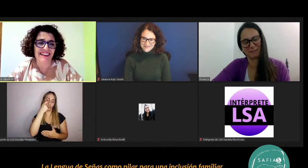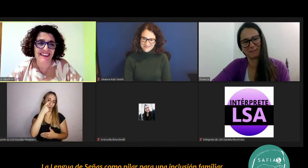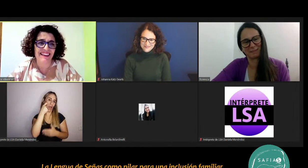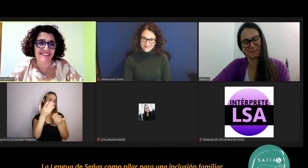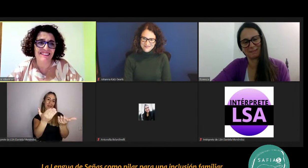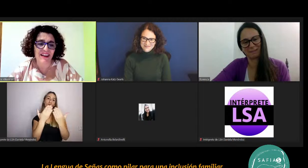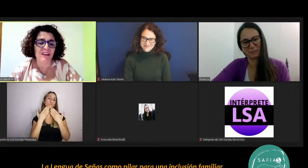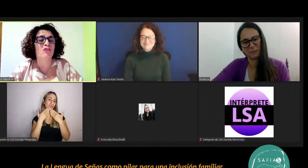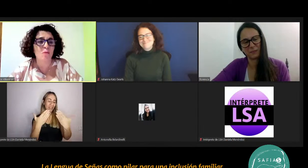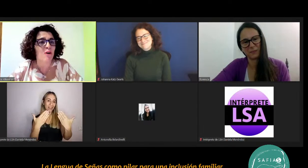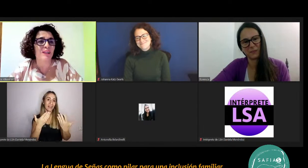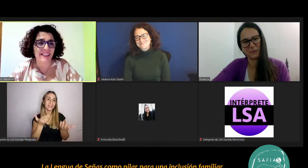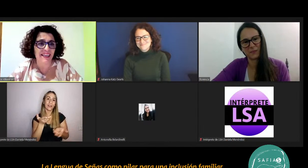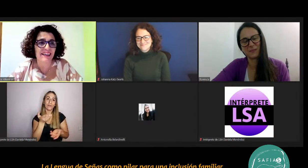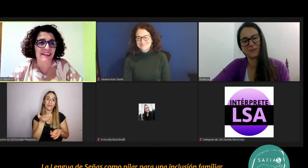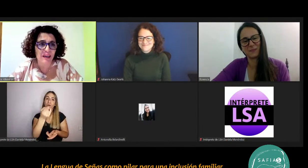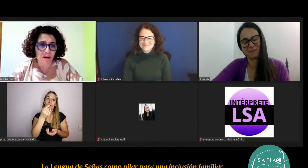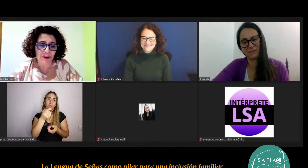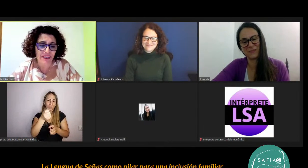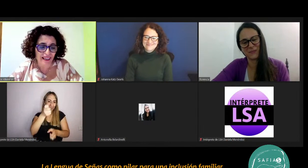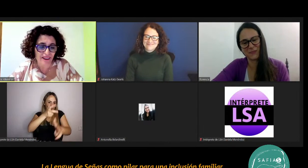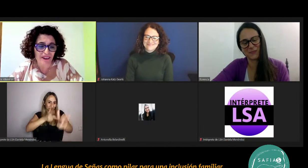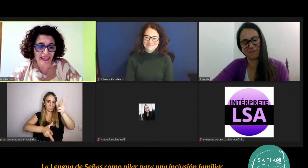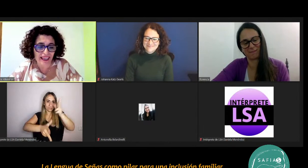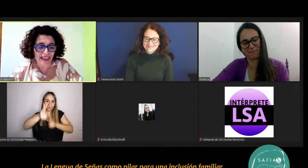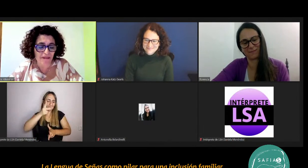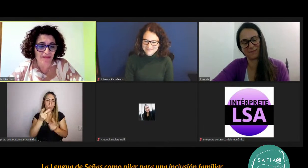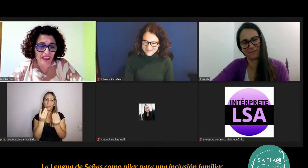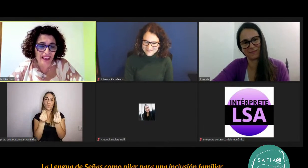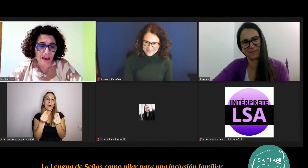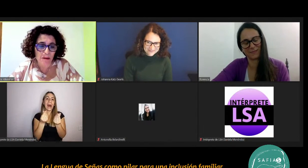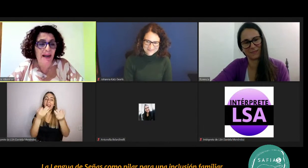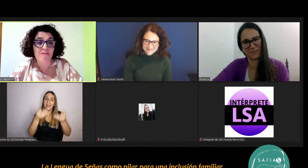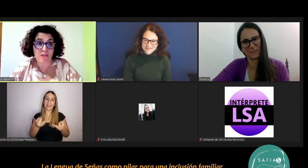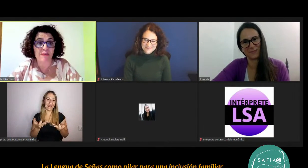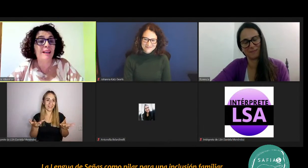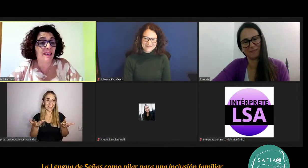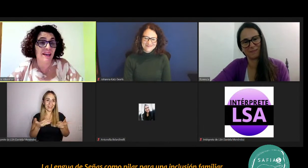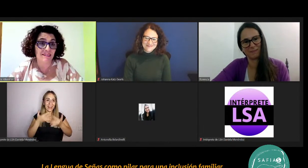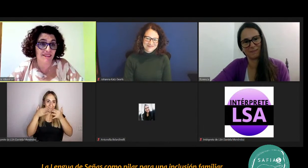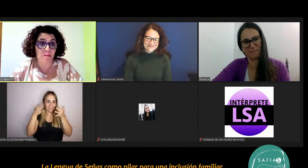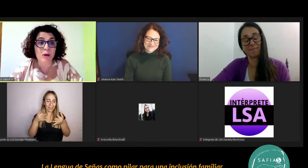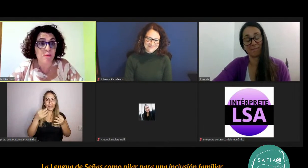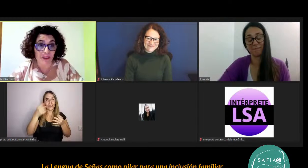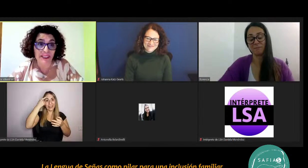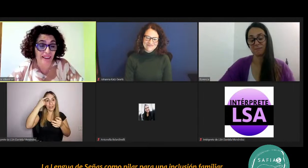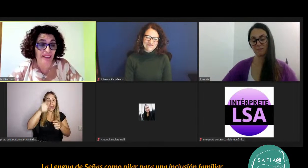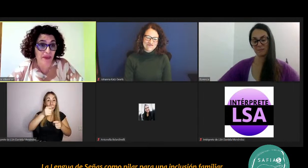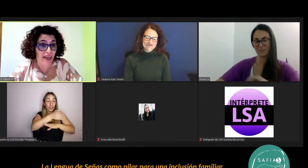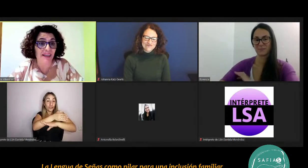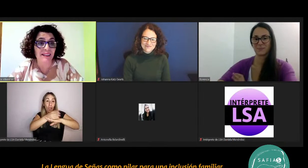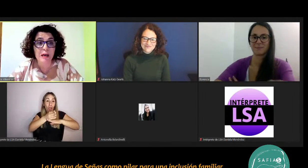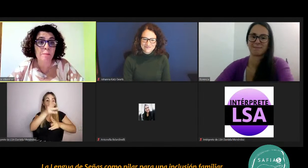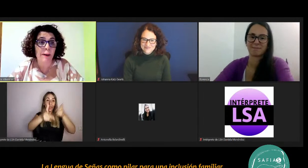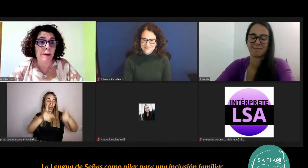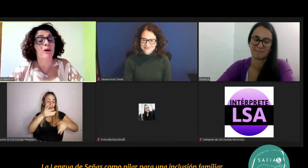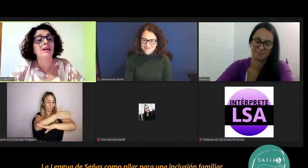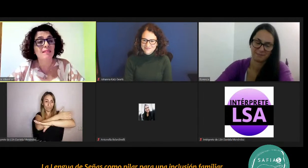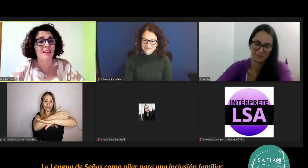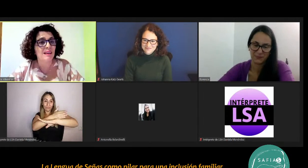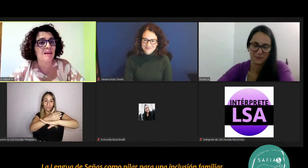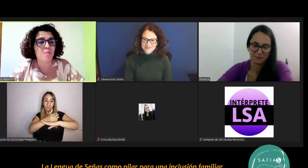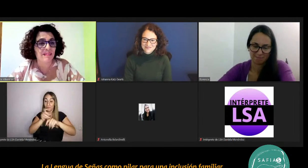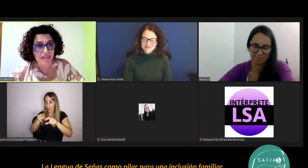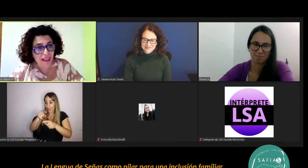este valioso aporte, porque creo que para las familias es muy importante también, para